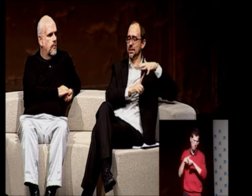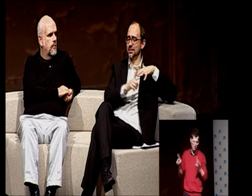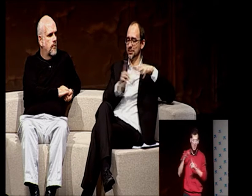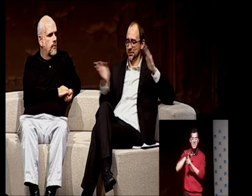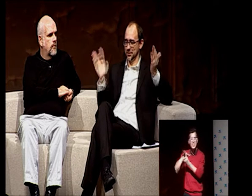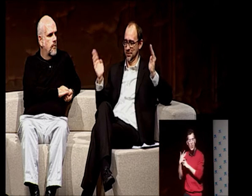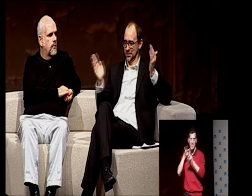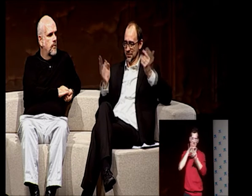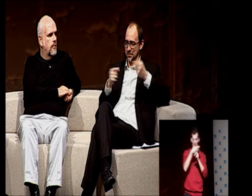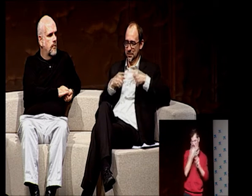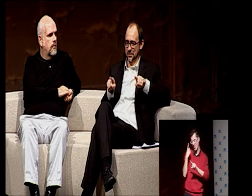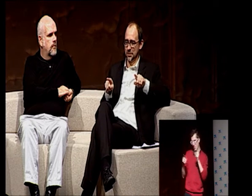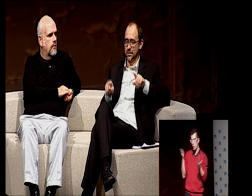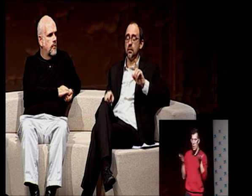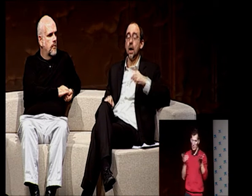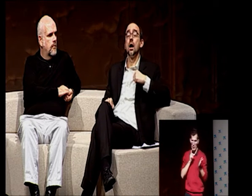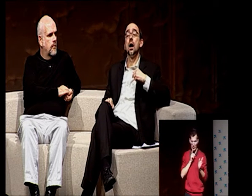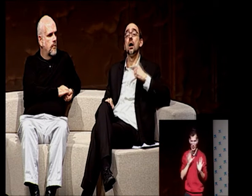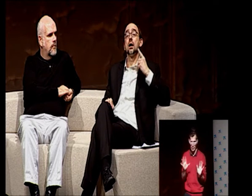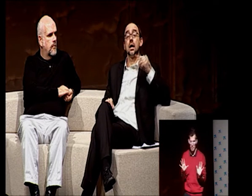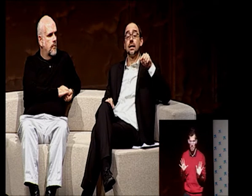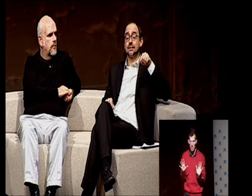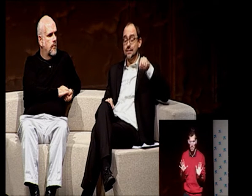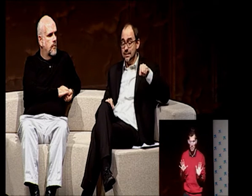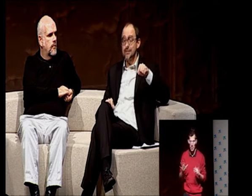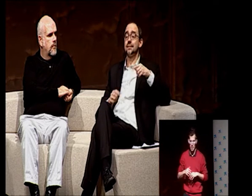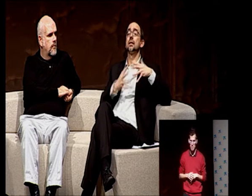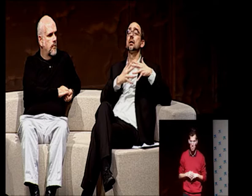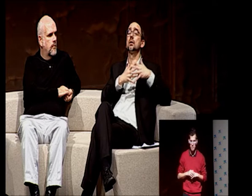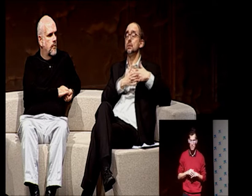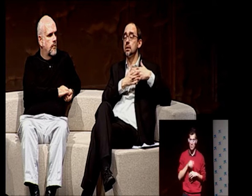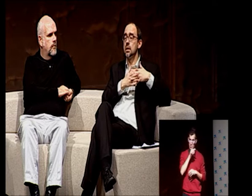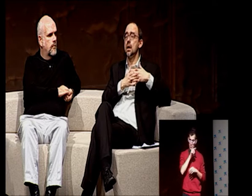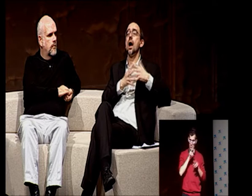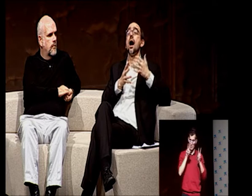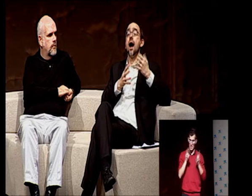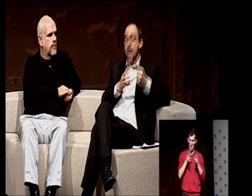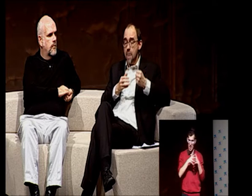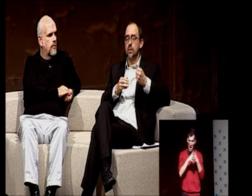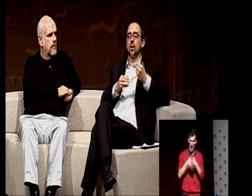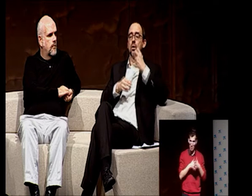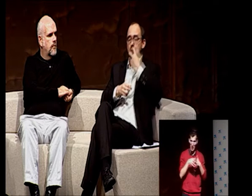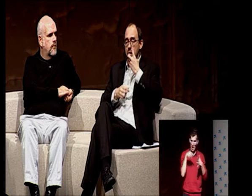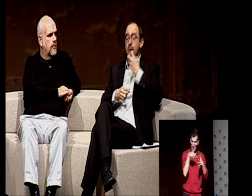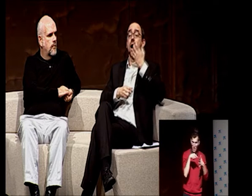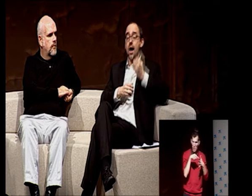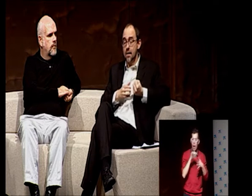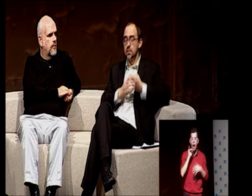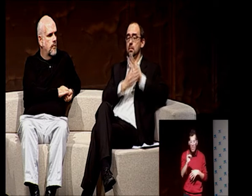eh es la situación y la coyuntura y comparar España con Estados Unidos es un poco